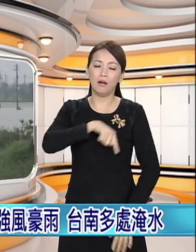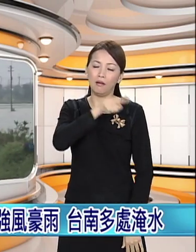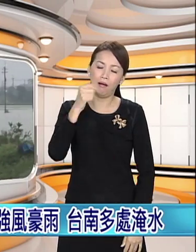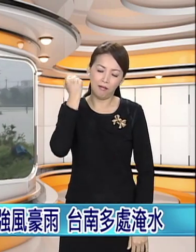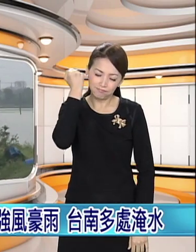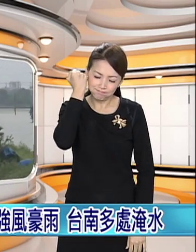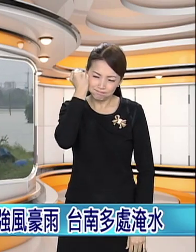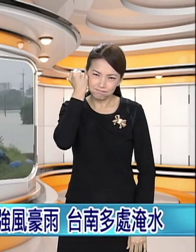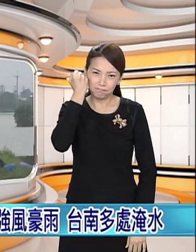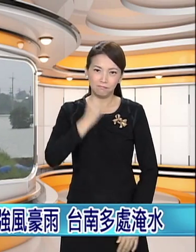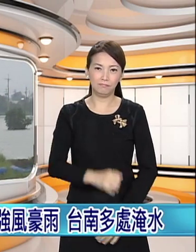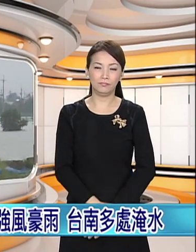苦连天。